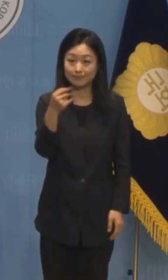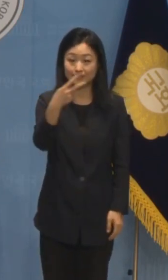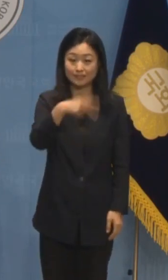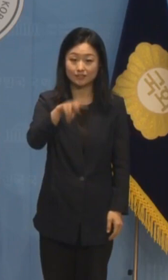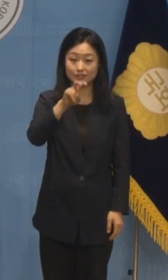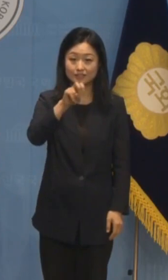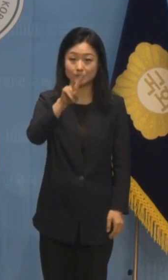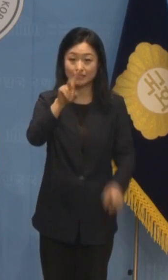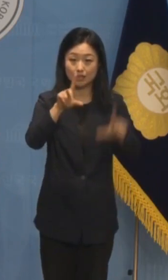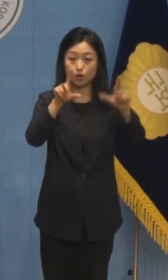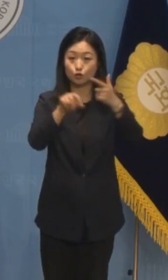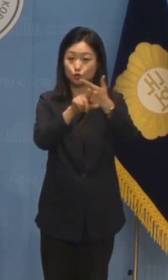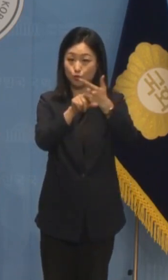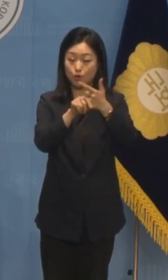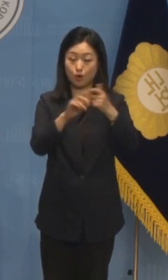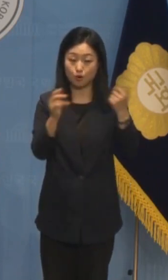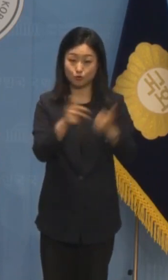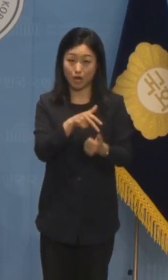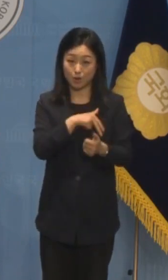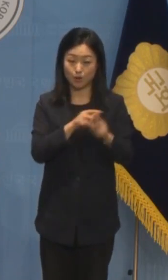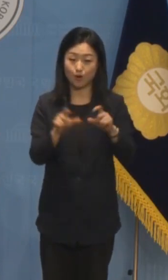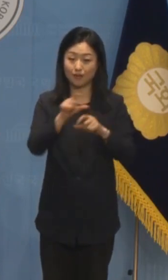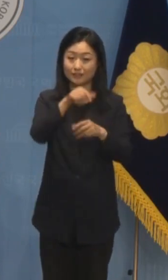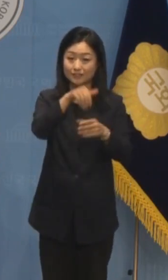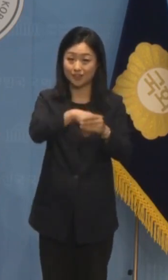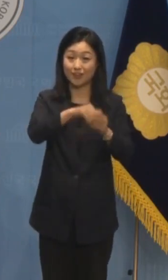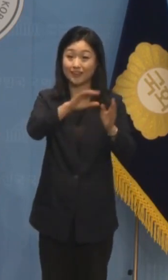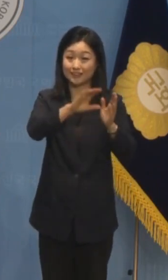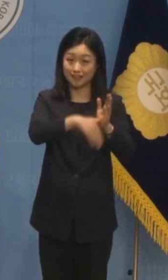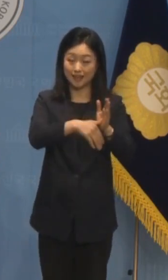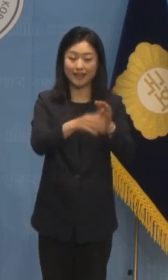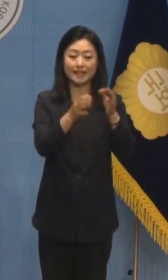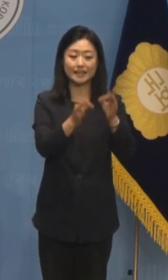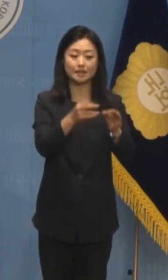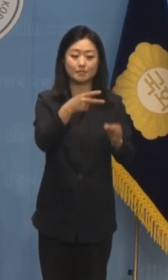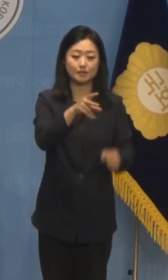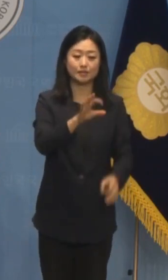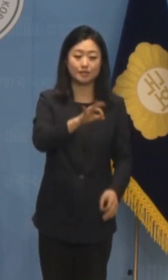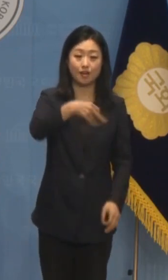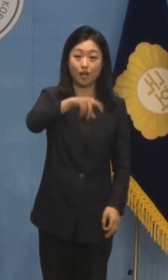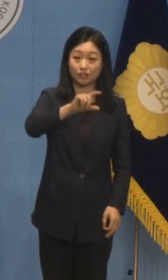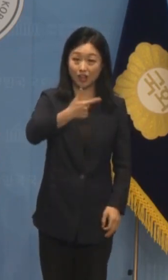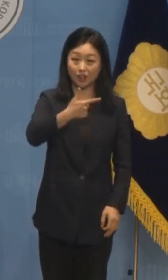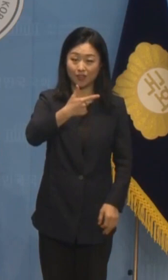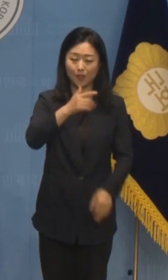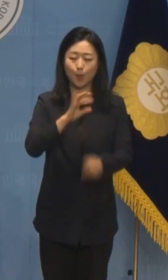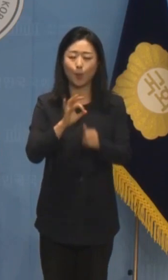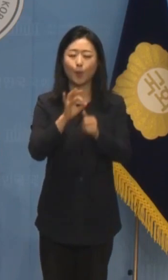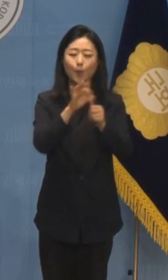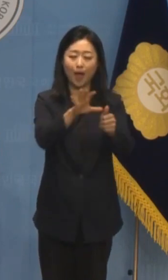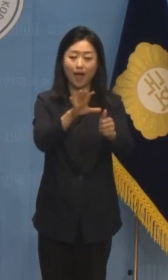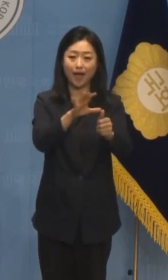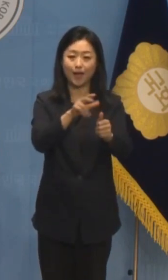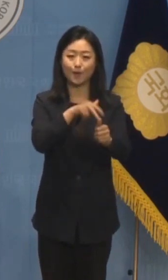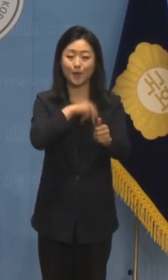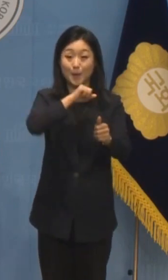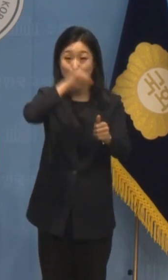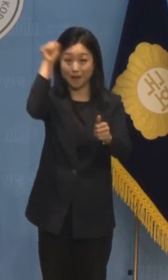2022년 6월 국회의원 재보궐선거에서 김영선 씨 공천을 관철에 당선시켰습니다.